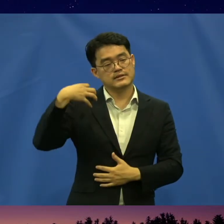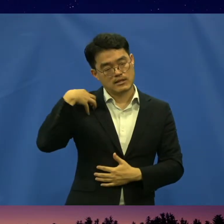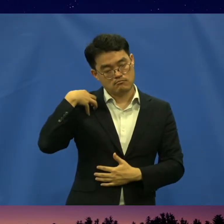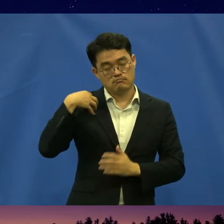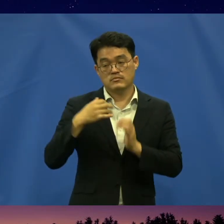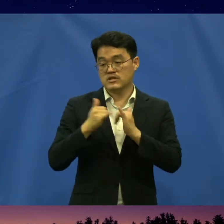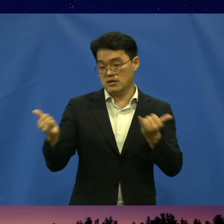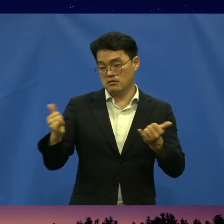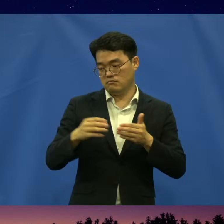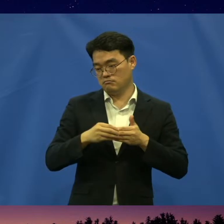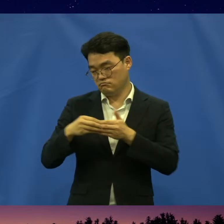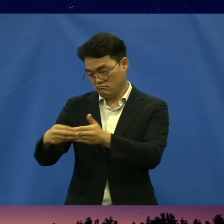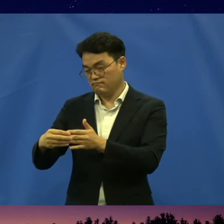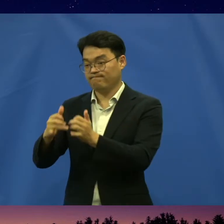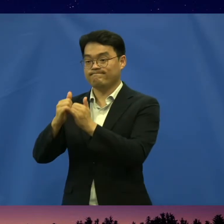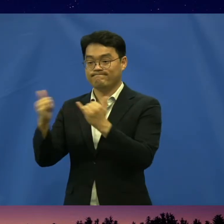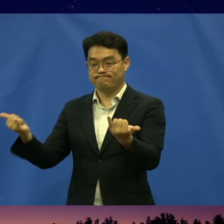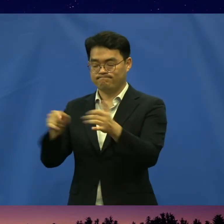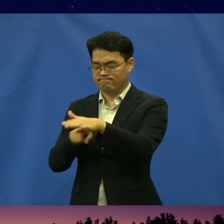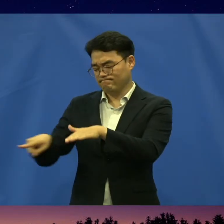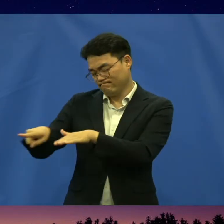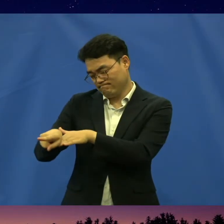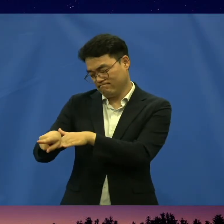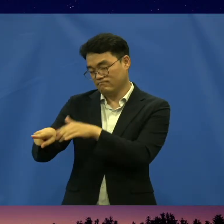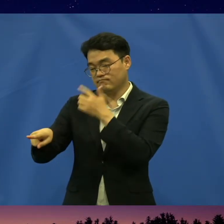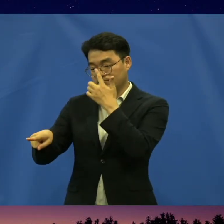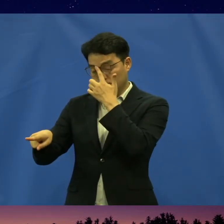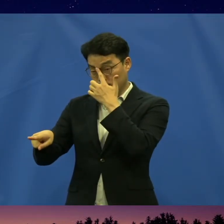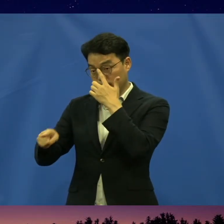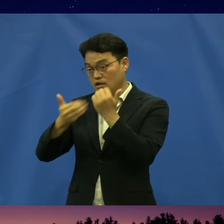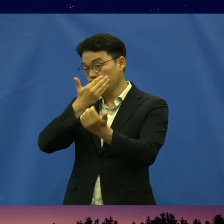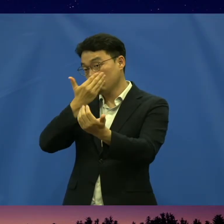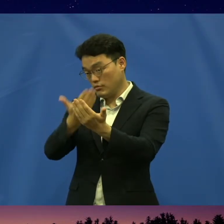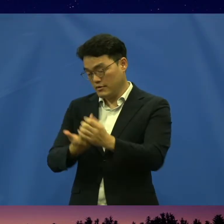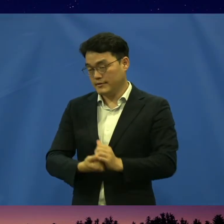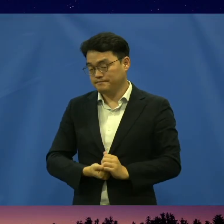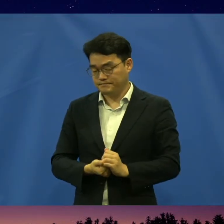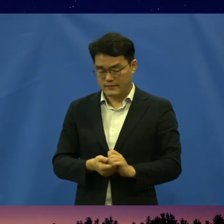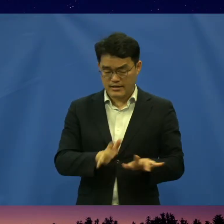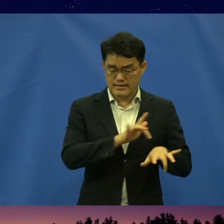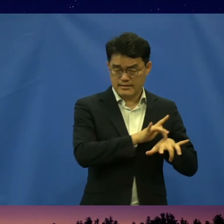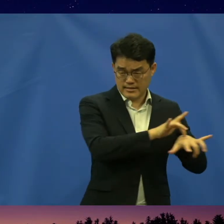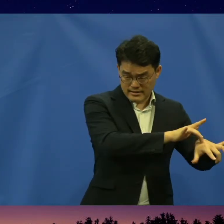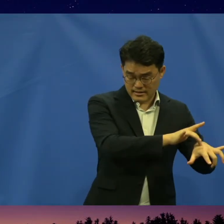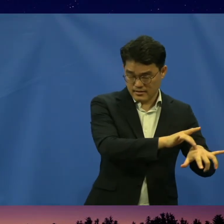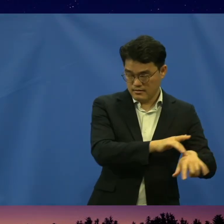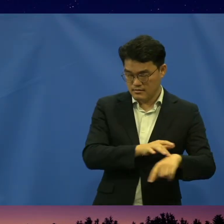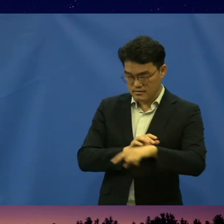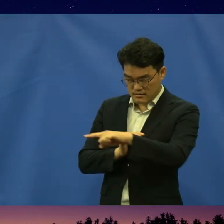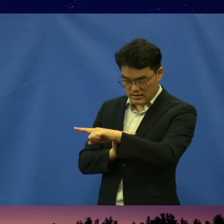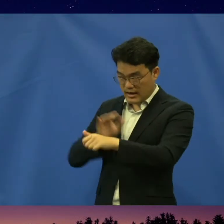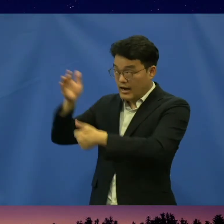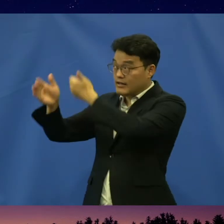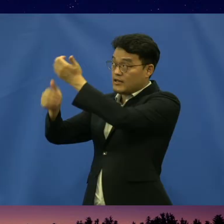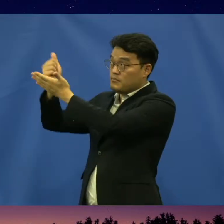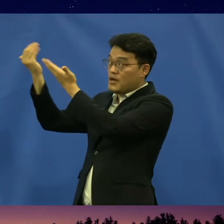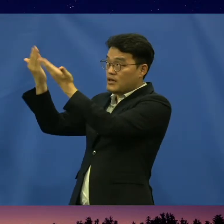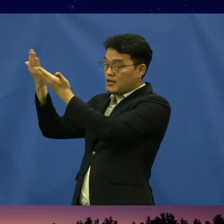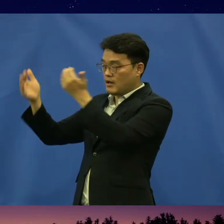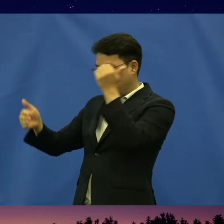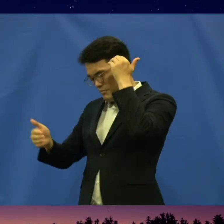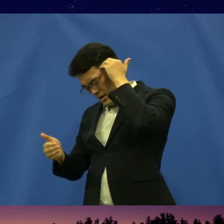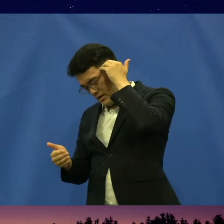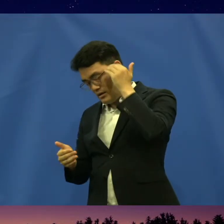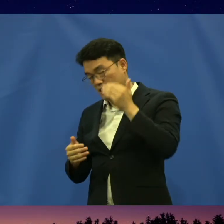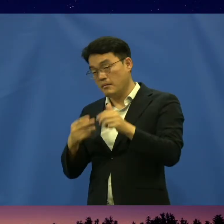사단은 하나님의 백성들, 하나님의 일을 방해할 때 그 사람에게 초점을 맞추는 겁니다.